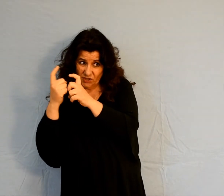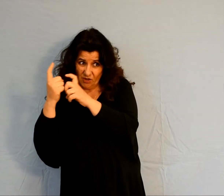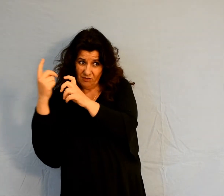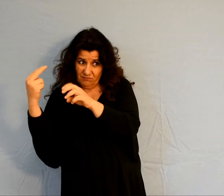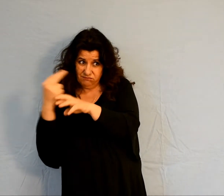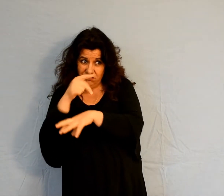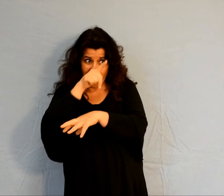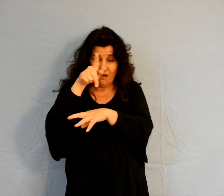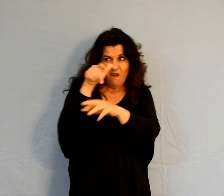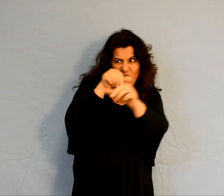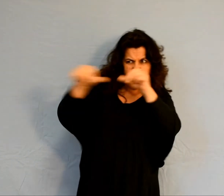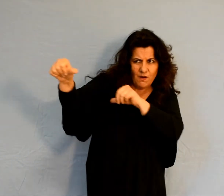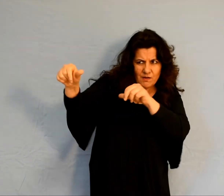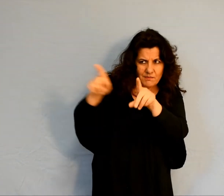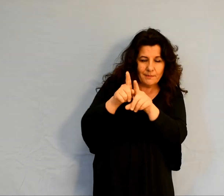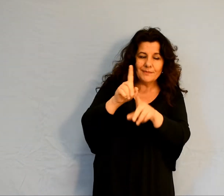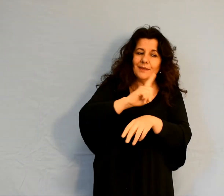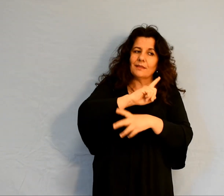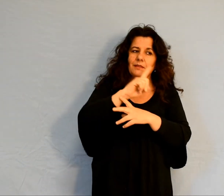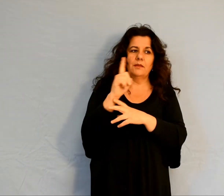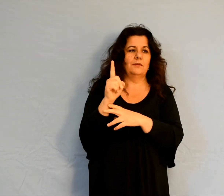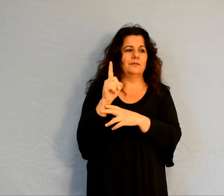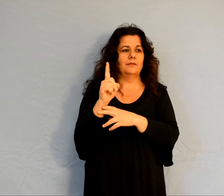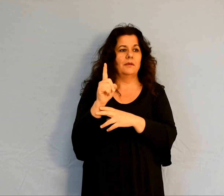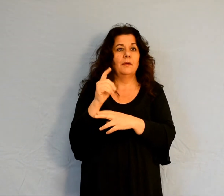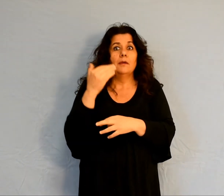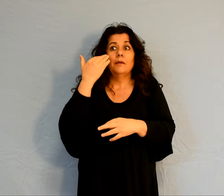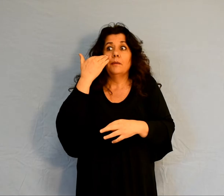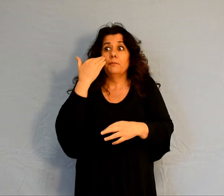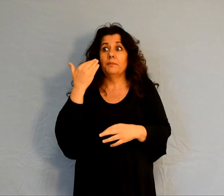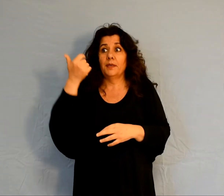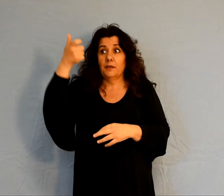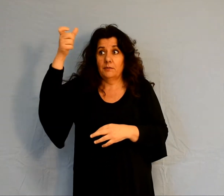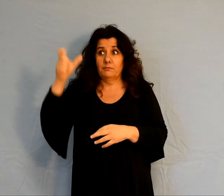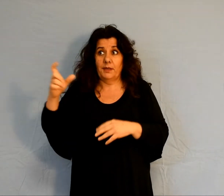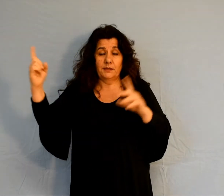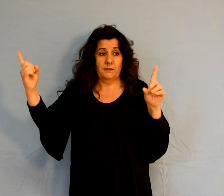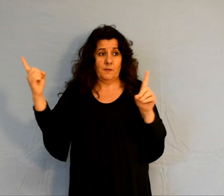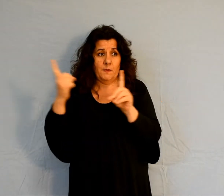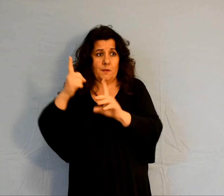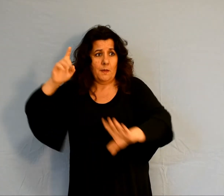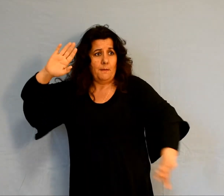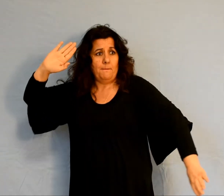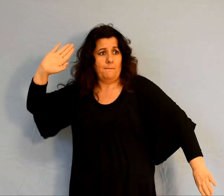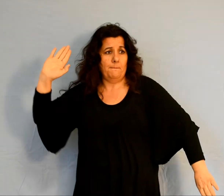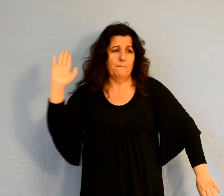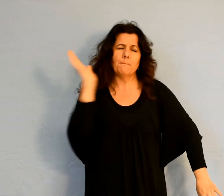Mais si quelqu'un te gifle sur la joue droite, tends-lui encore l'autre.